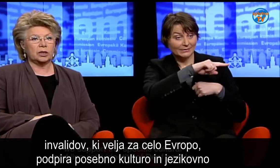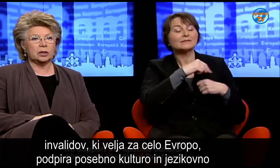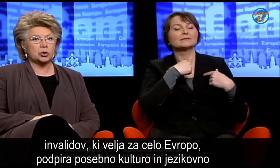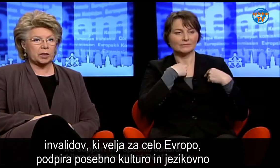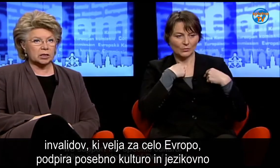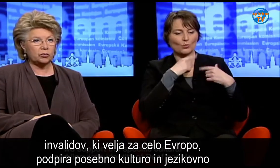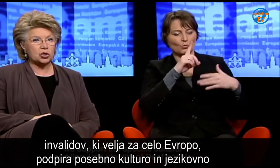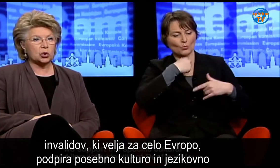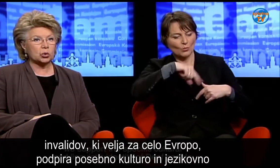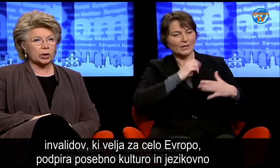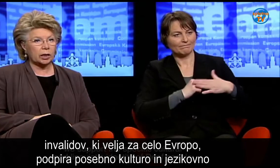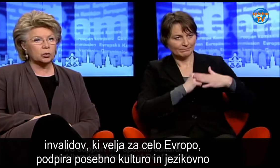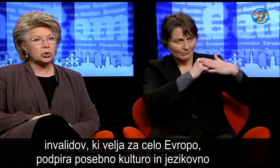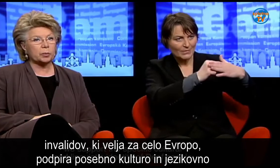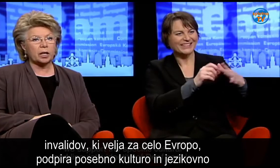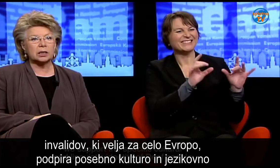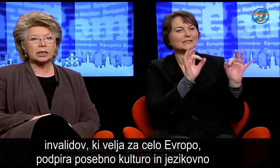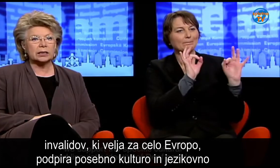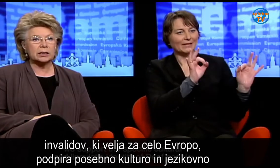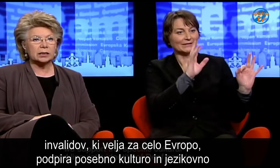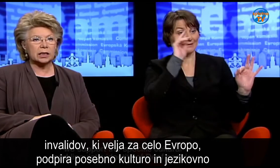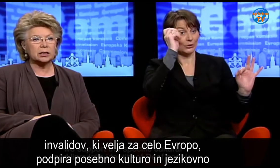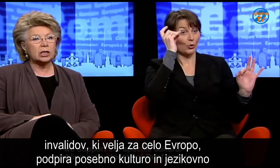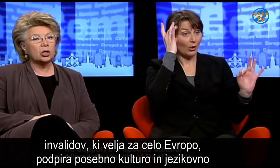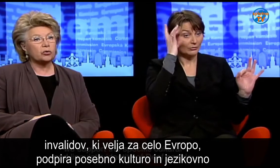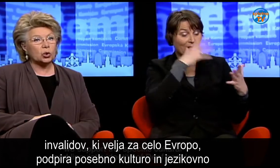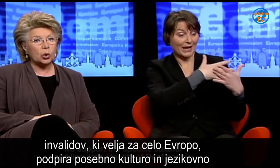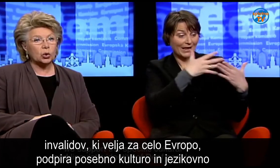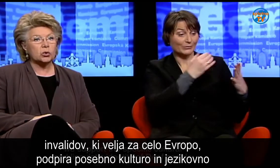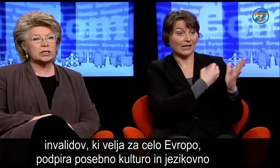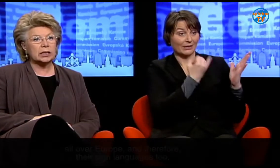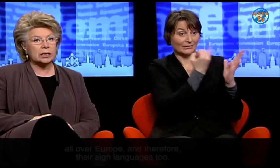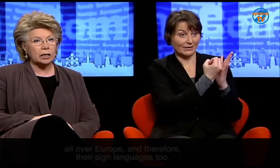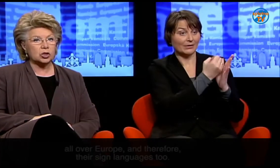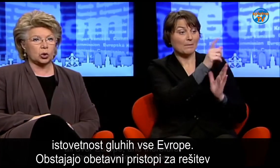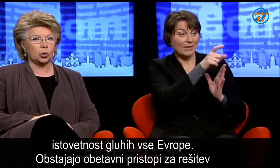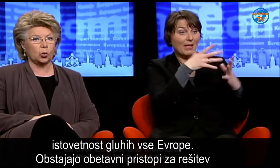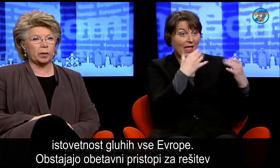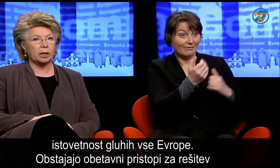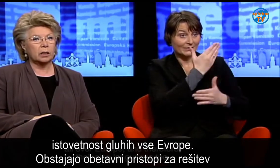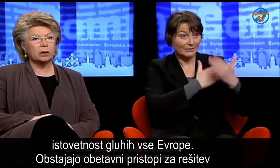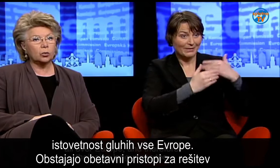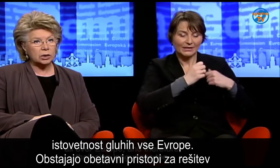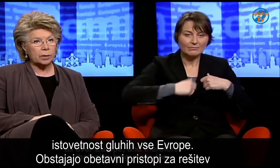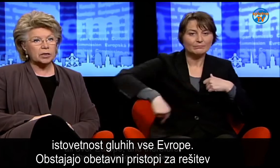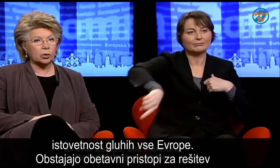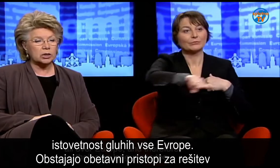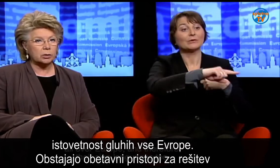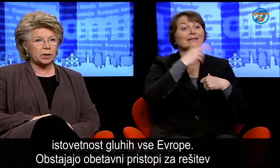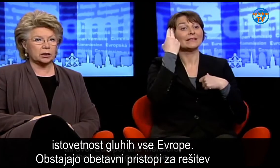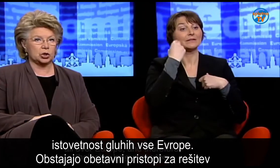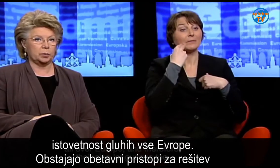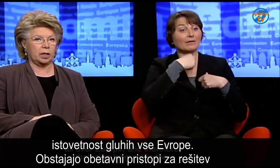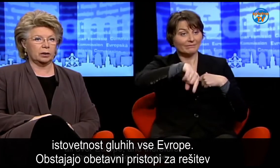unterstützen wir die spezifische kulturelle und sprachliche Identität von Gehörlosen in ganz Europa und damit auch